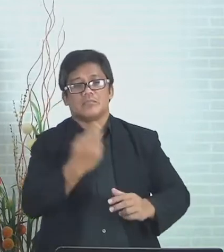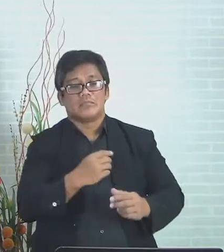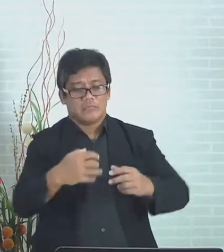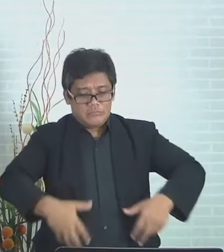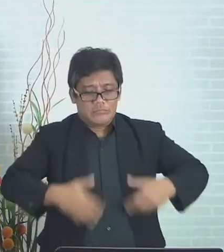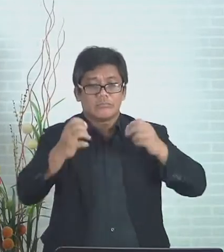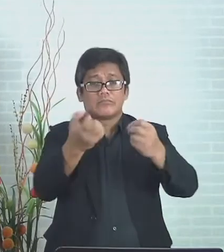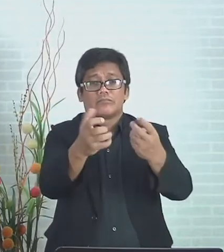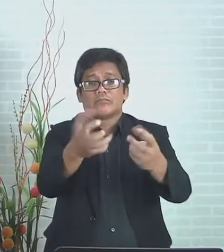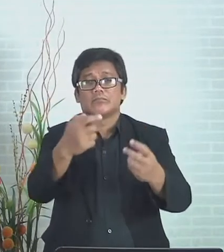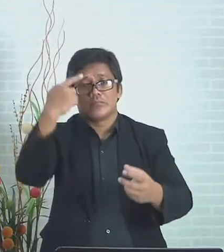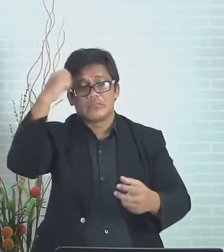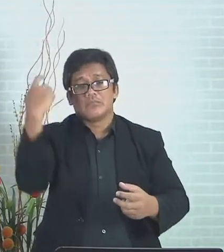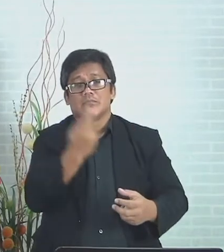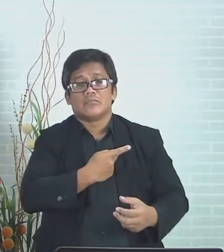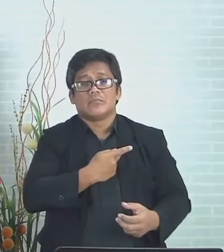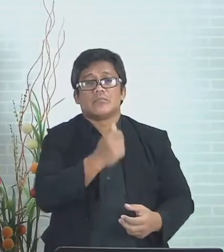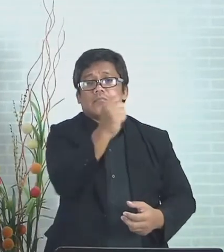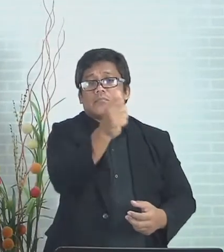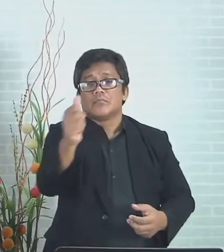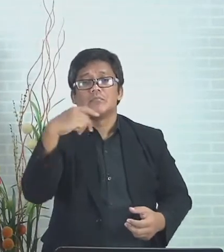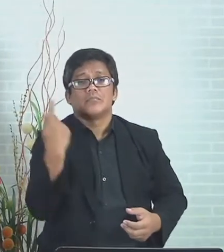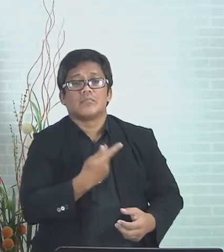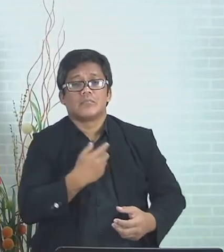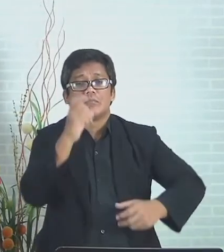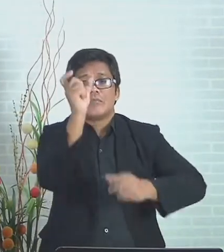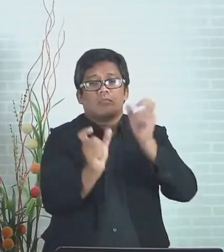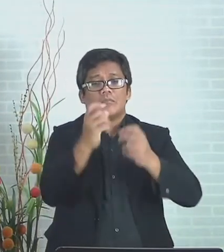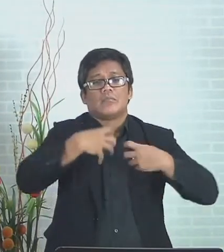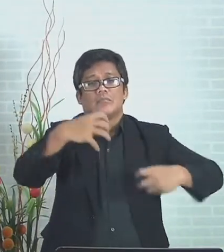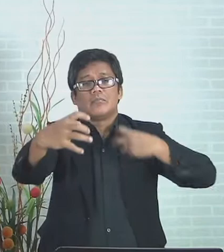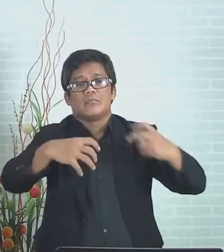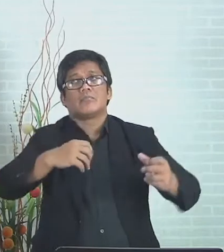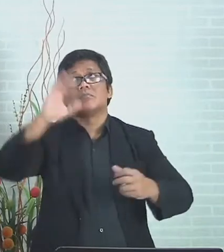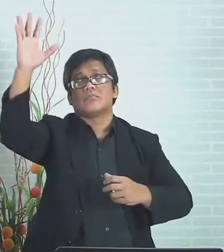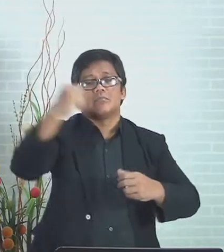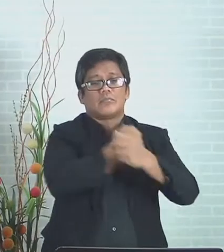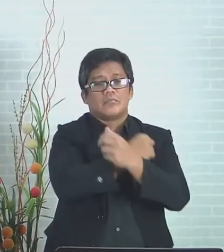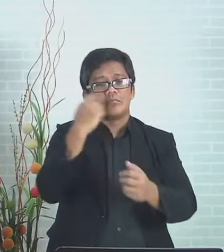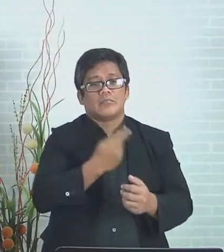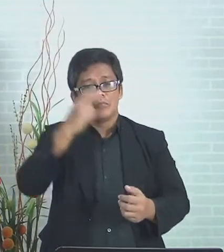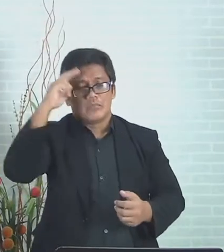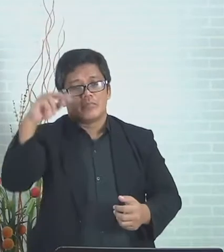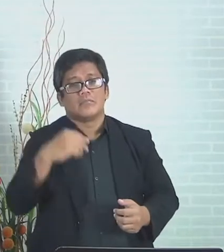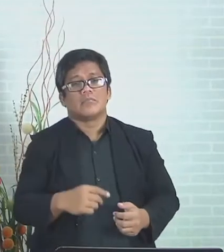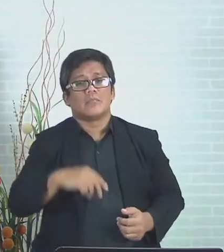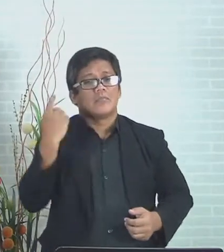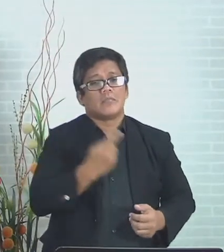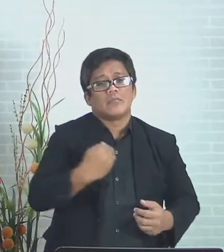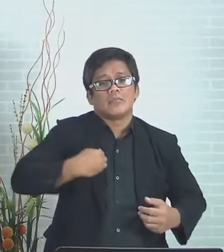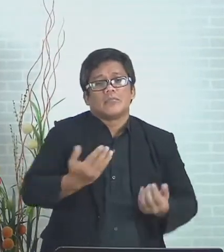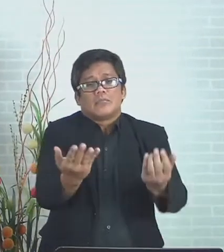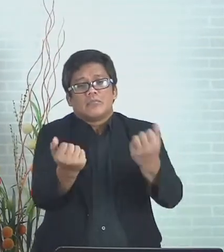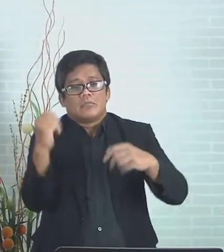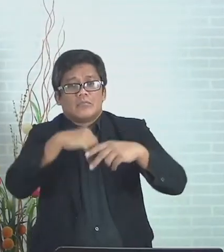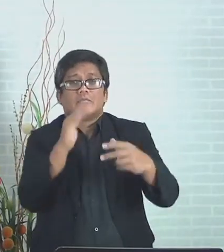terpecah-pecah bagi kami bagi setiap kami orang yang berdosa Amin kau mengasihi kami Tuhan supaya Kami mempunyai kehidupan